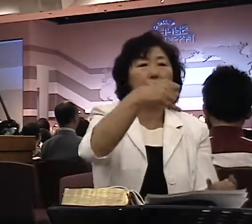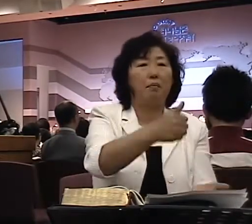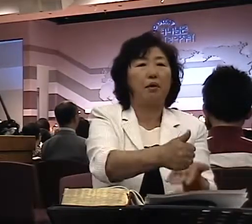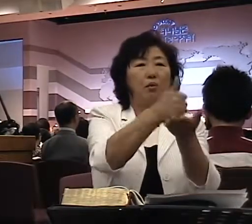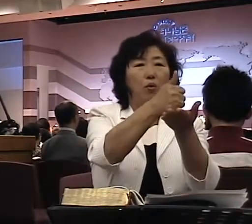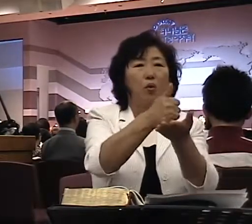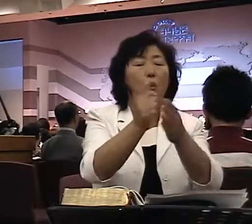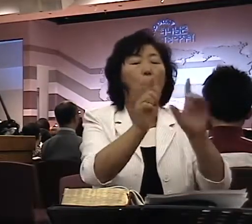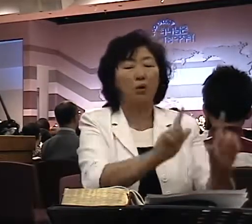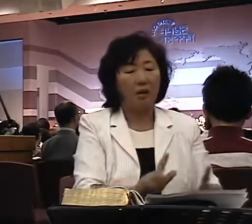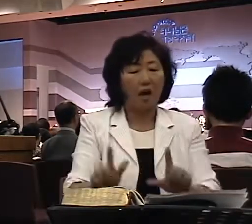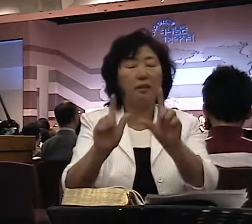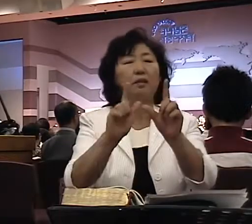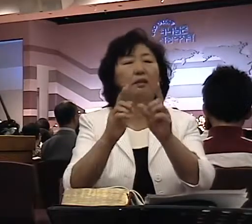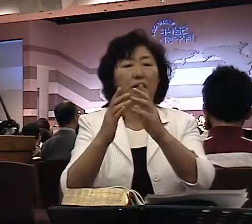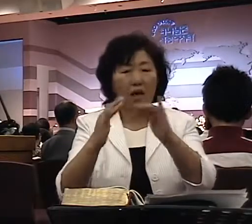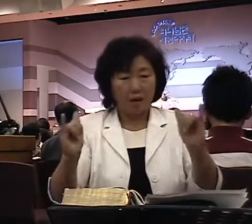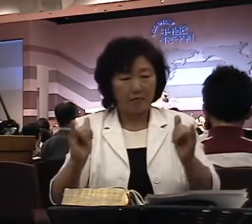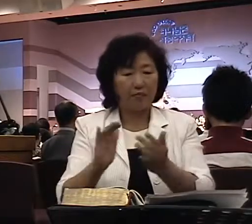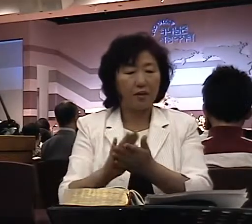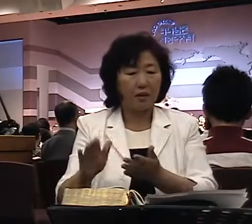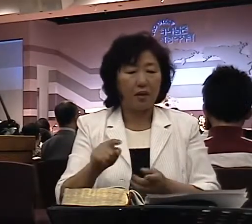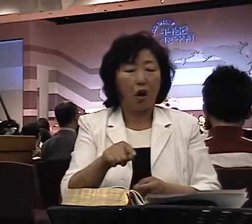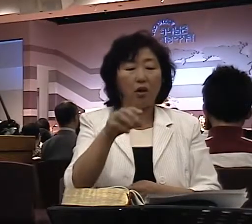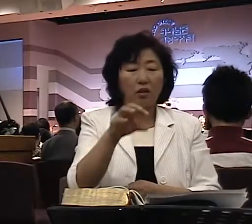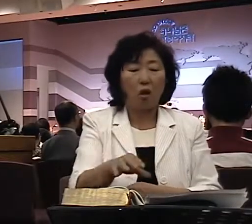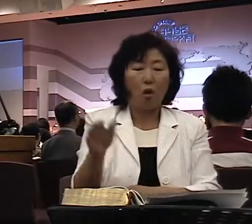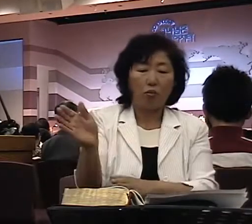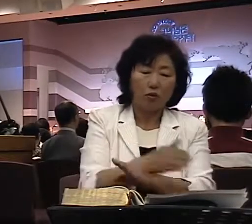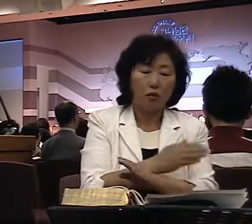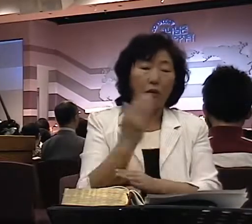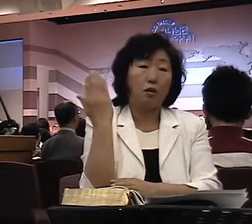사람입니다. 여기서부터 우리의 순결은 시작이 됩니다.